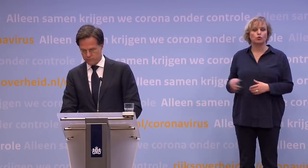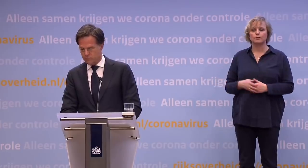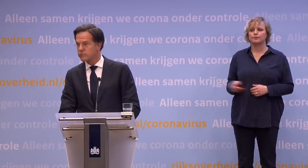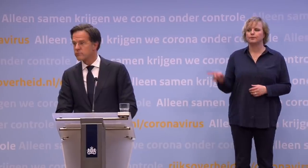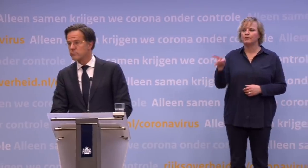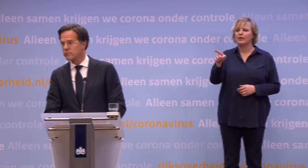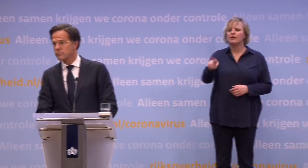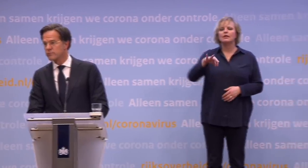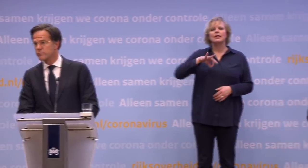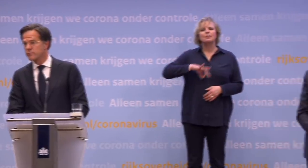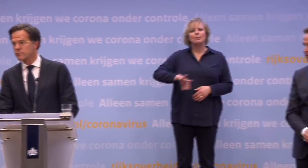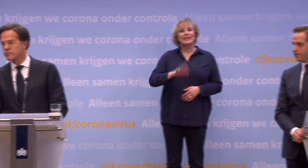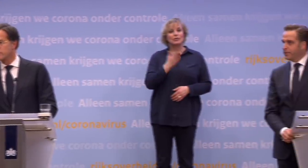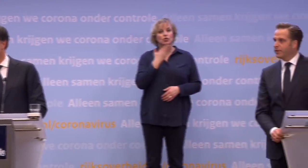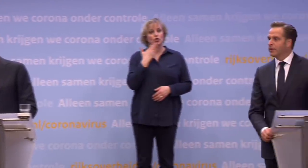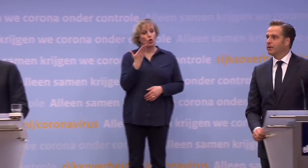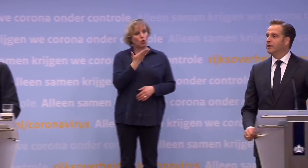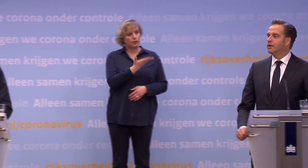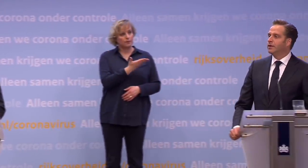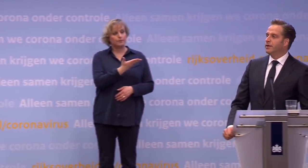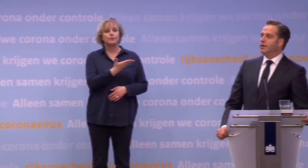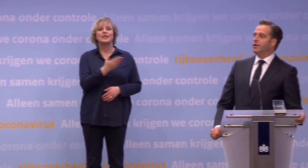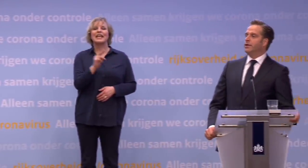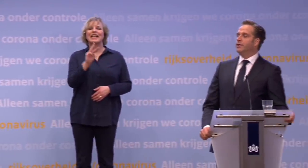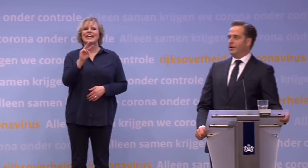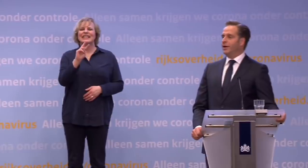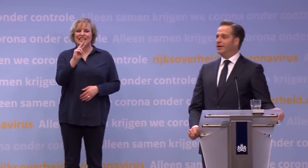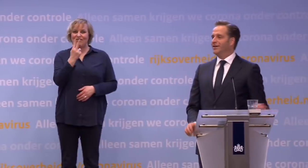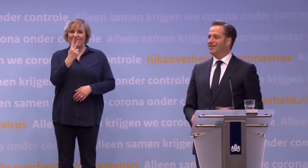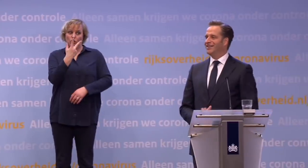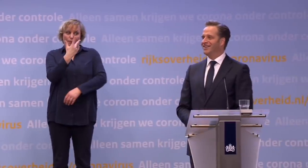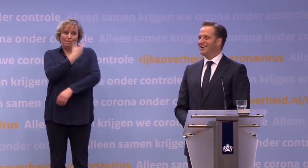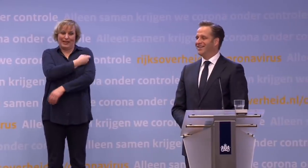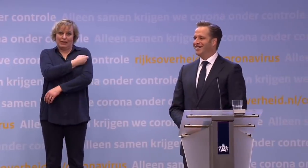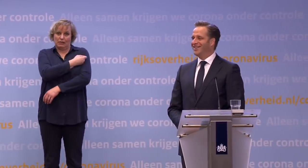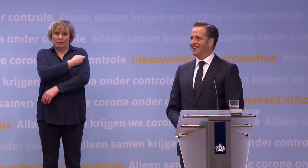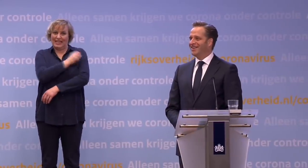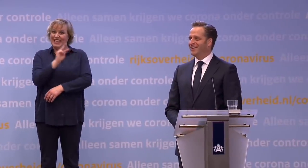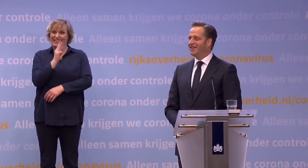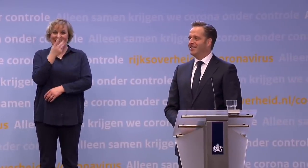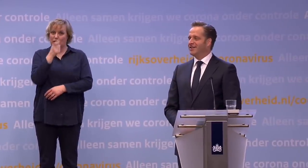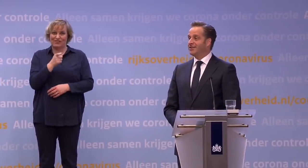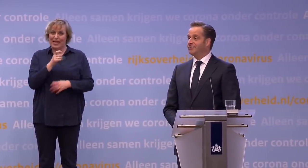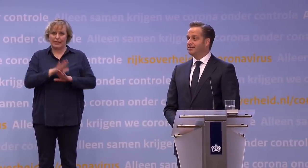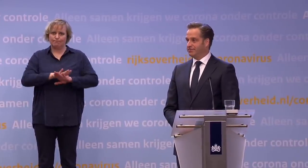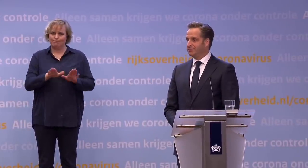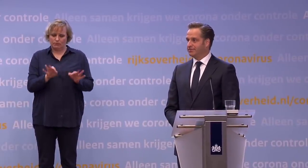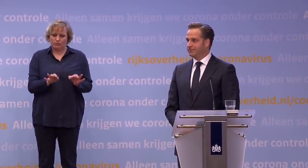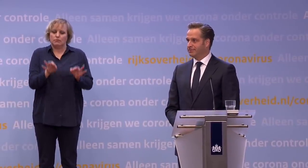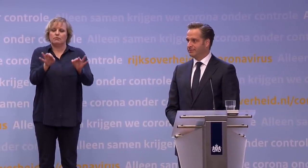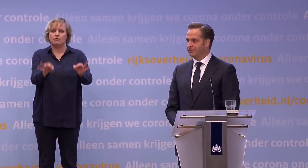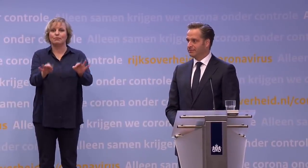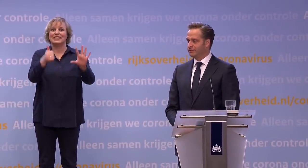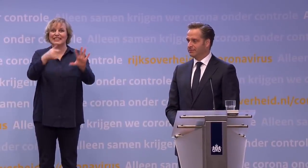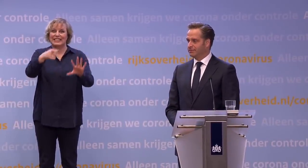minister De Jonge. U wilt de derde prik, of althans de tweede prik in de derde week verplaatsen naar over zes